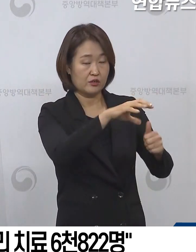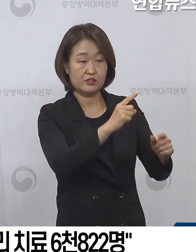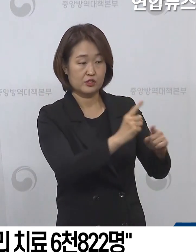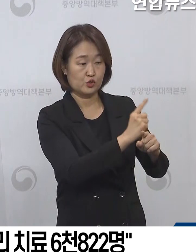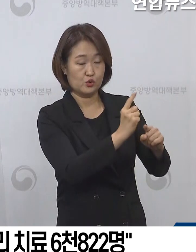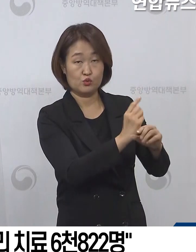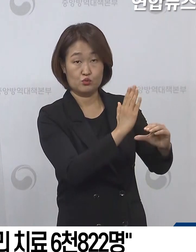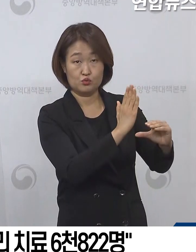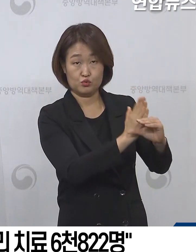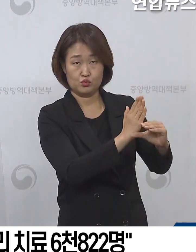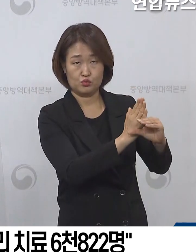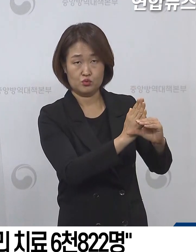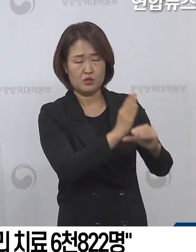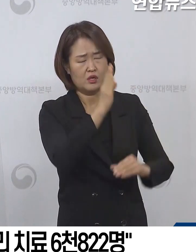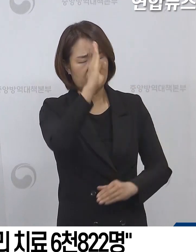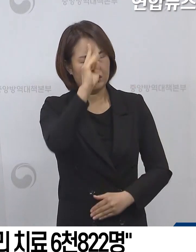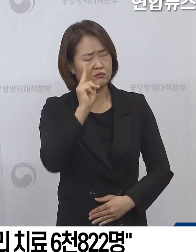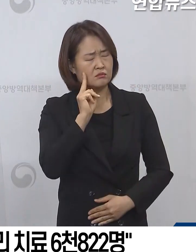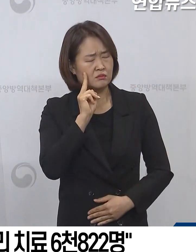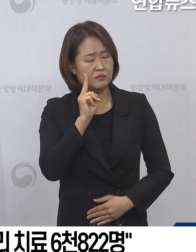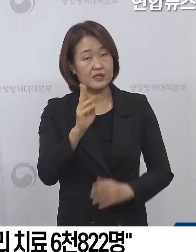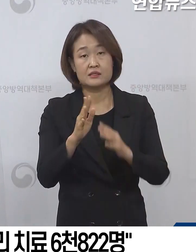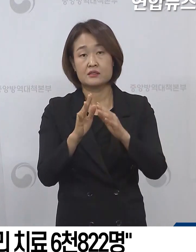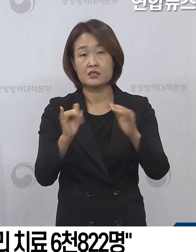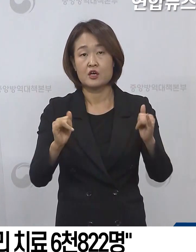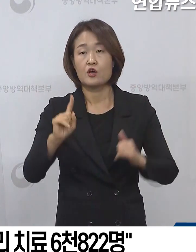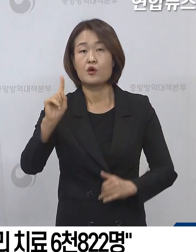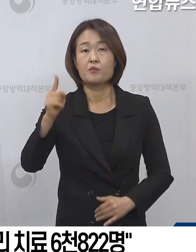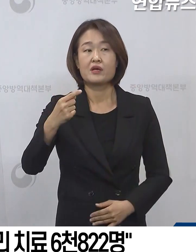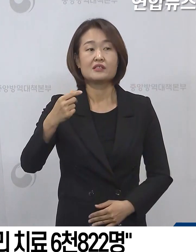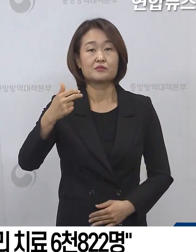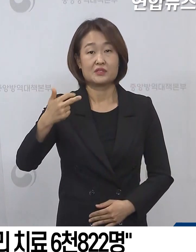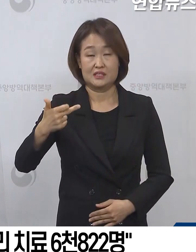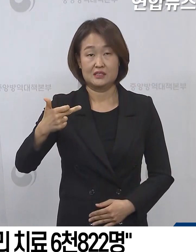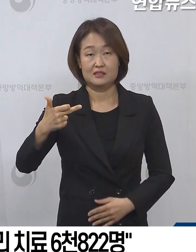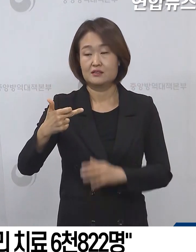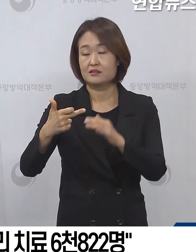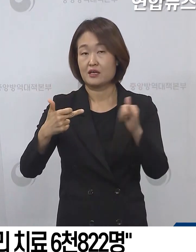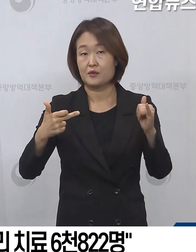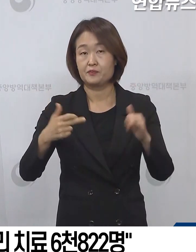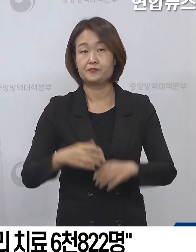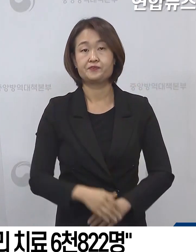2시고 의 중증 환자는 117명 입니다